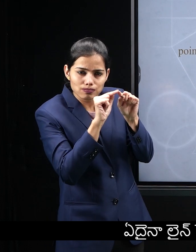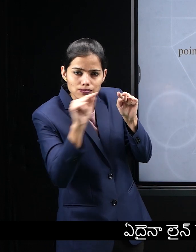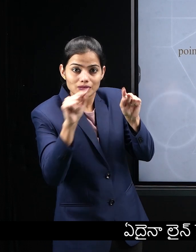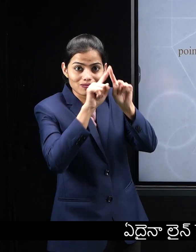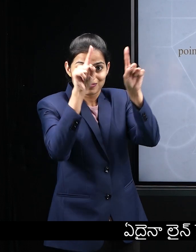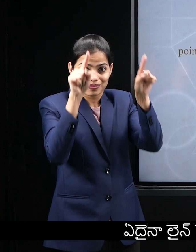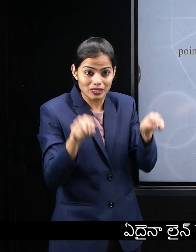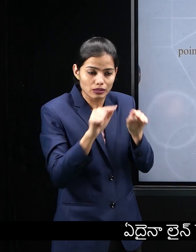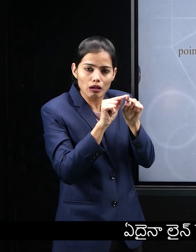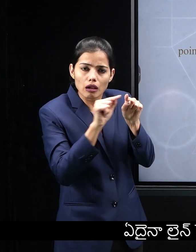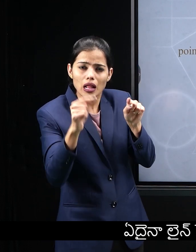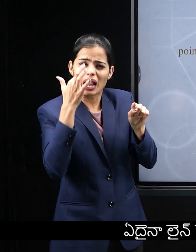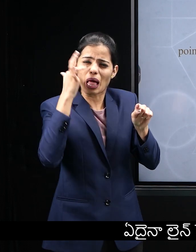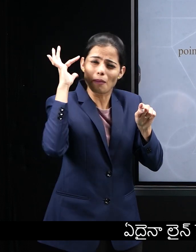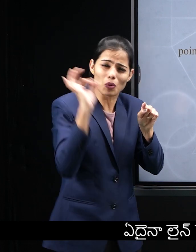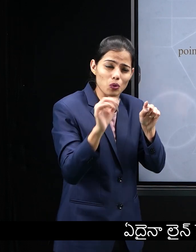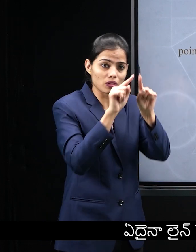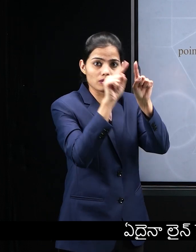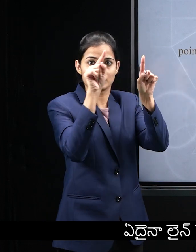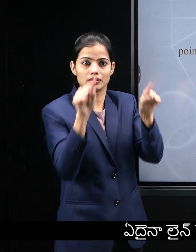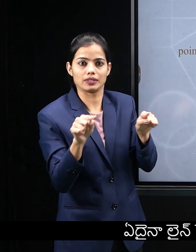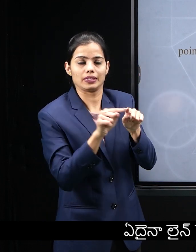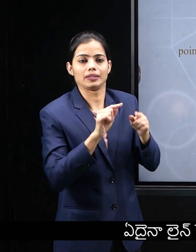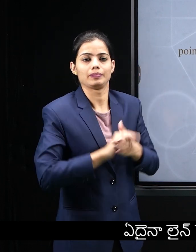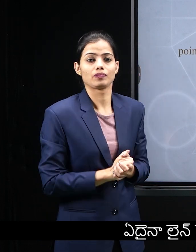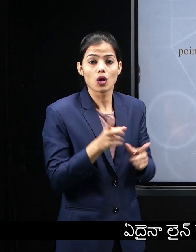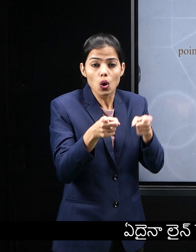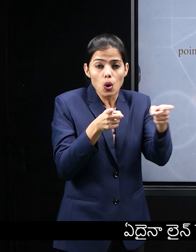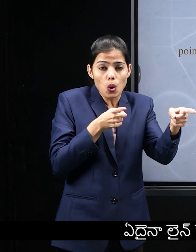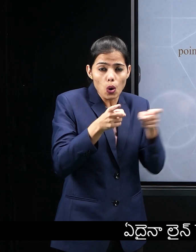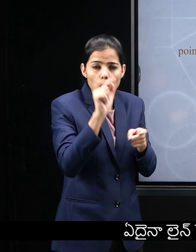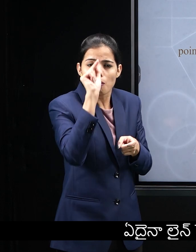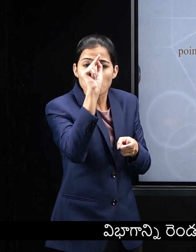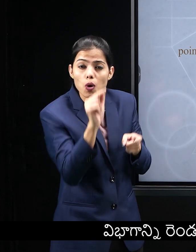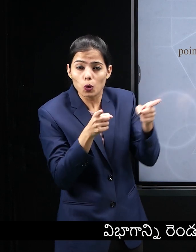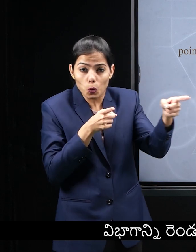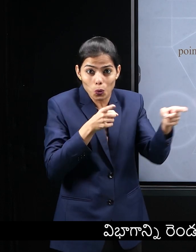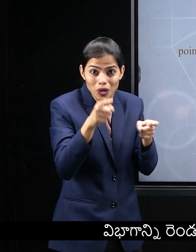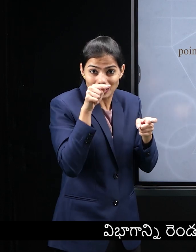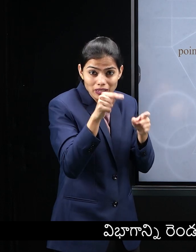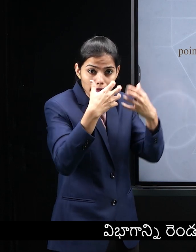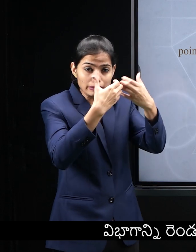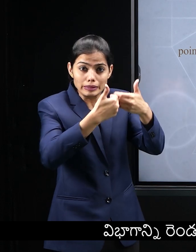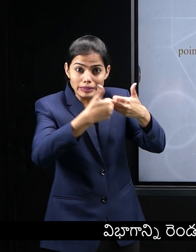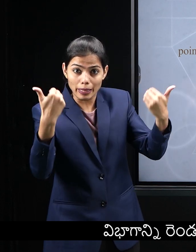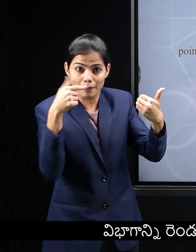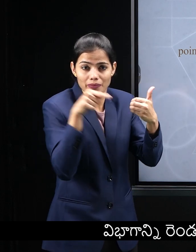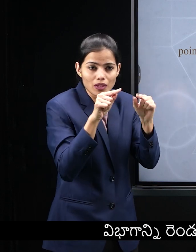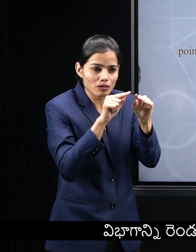ఏదైనా లైన్ సెగ్మెంట్ యొక్క మధ్య బిందువు రేఖా విభాగాన్ని 2 సమాన భాగాలుగా